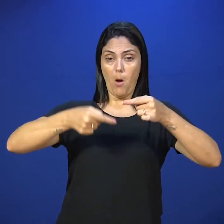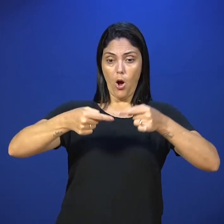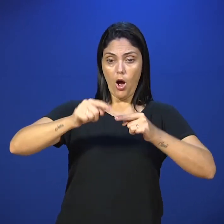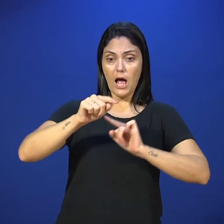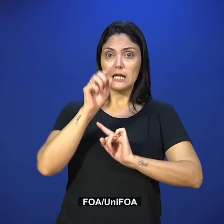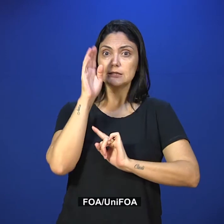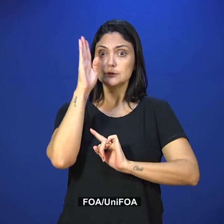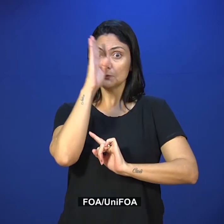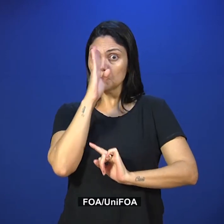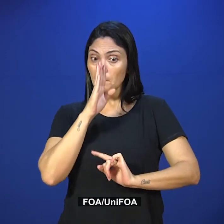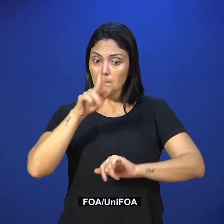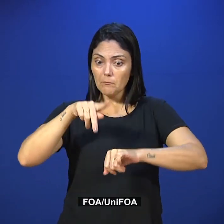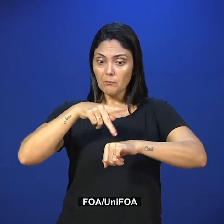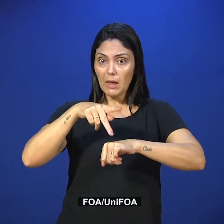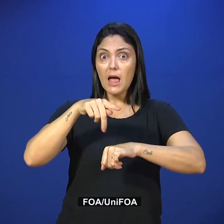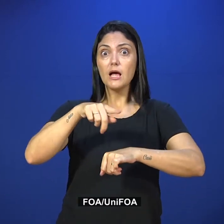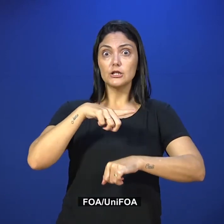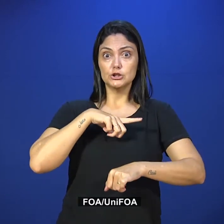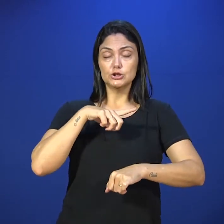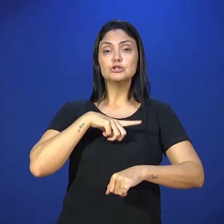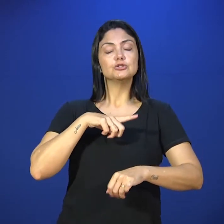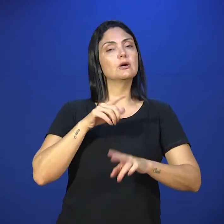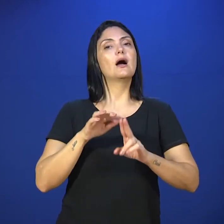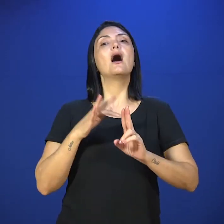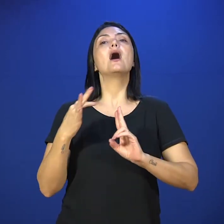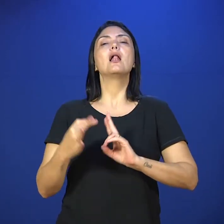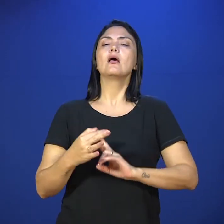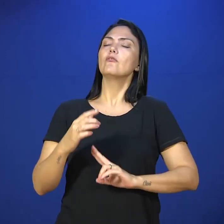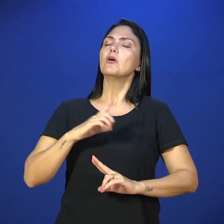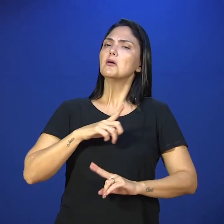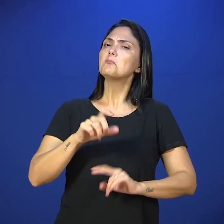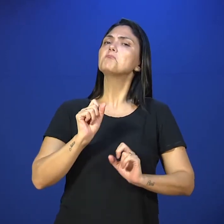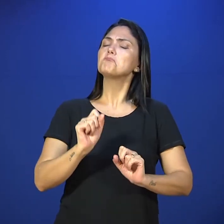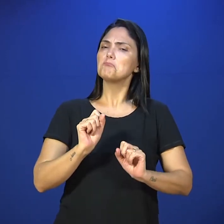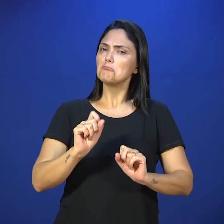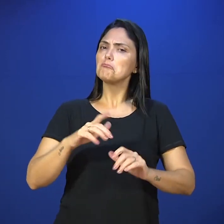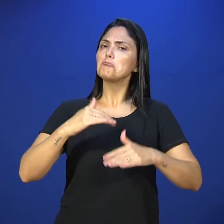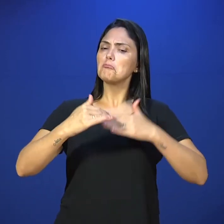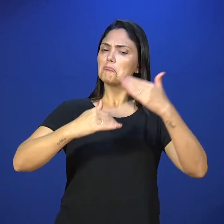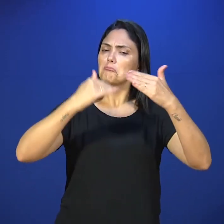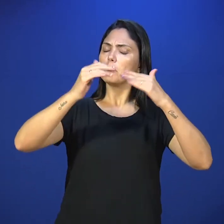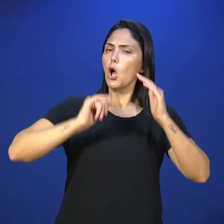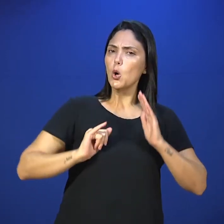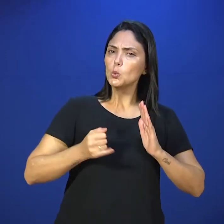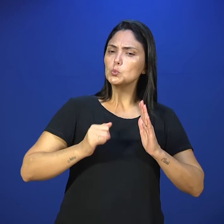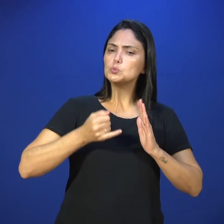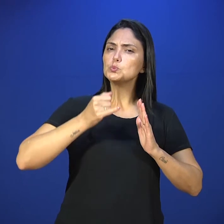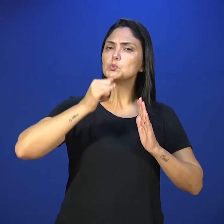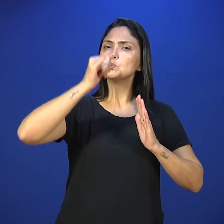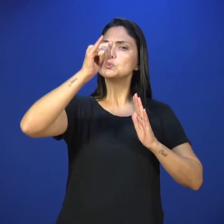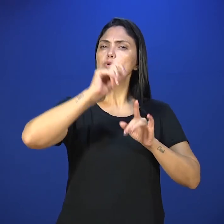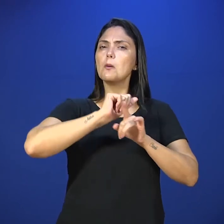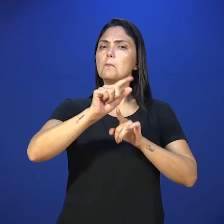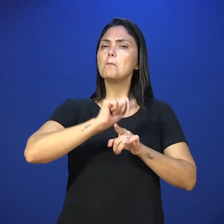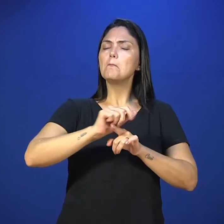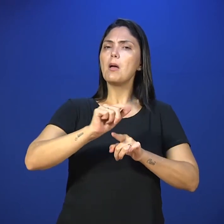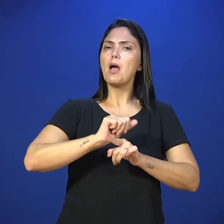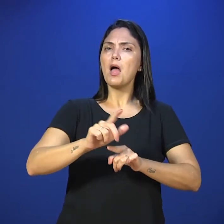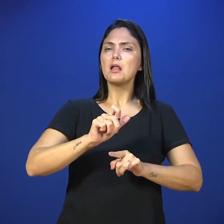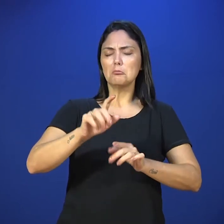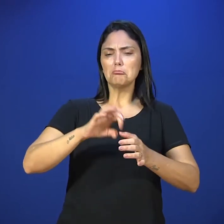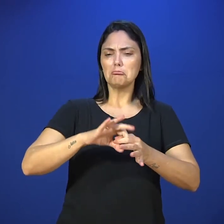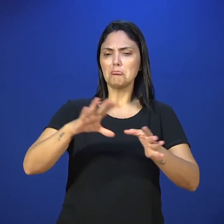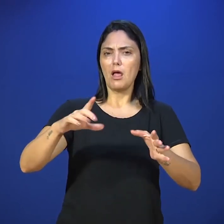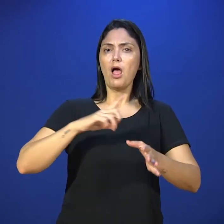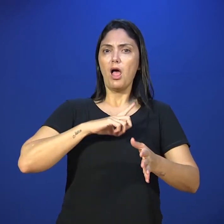de inflação, a FOA-Unifoa se reserva no direito de praticar a atualização monetária ao valor da mensalidade